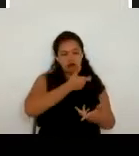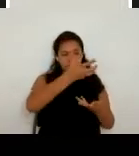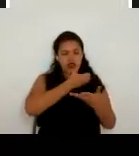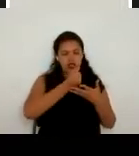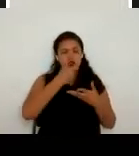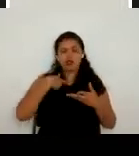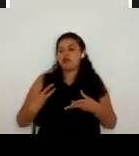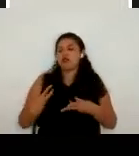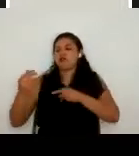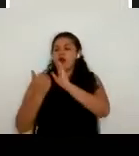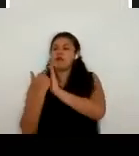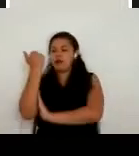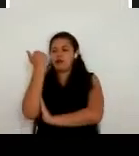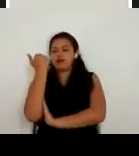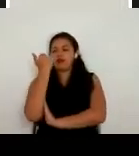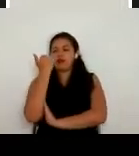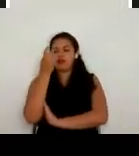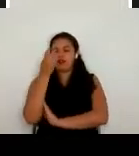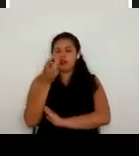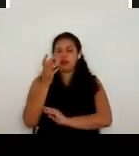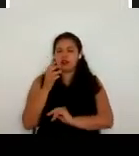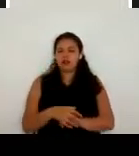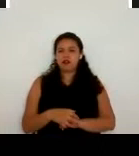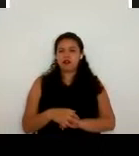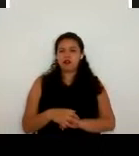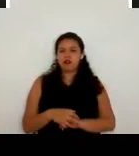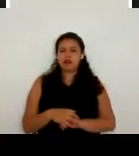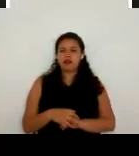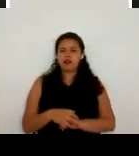de que están dándonos información